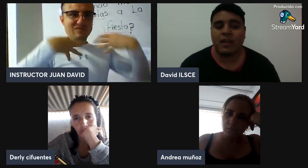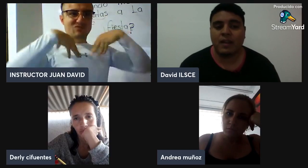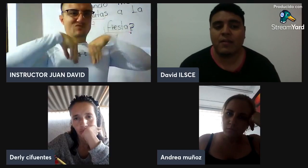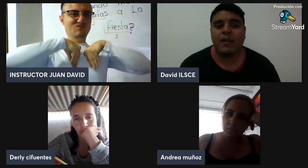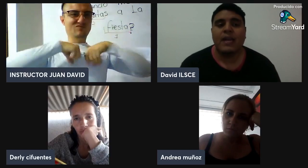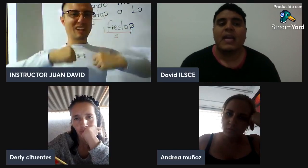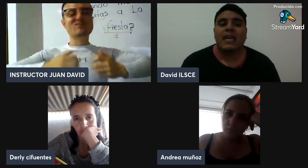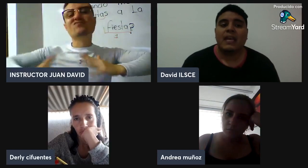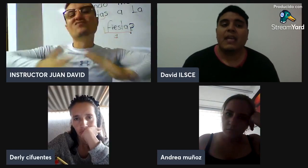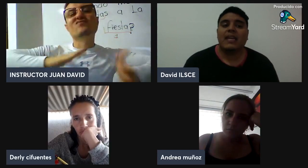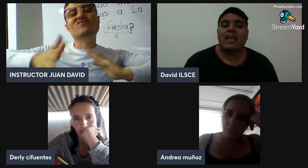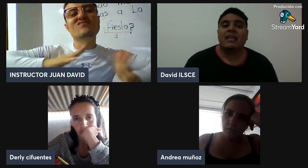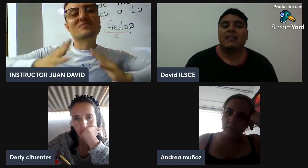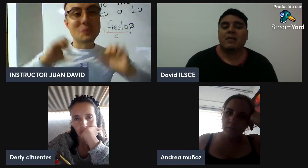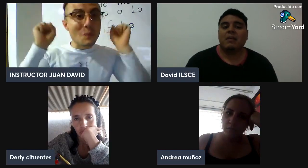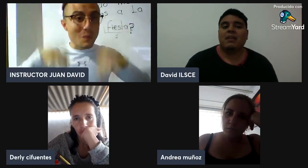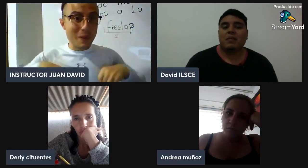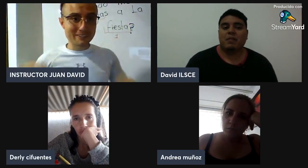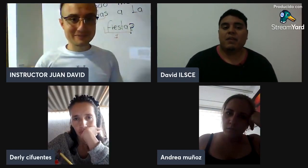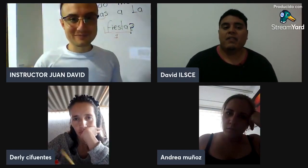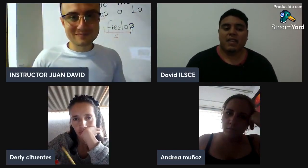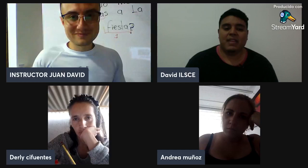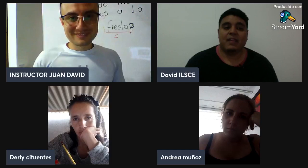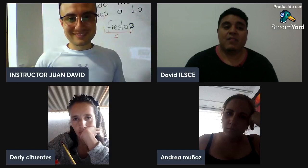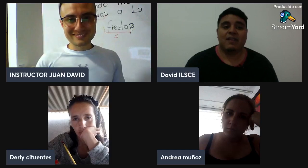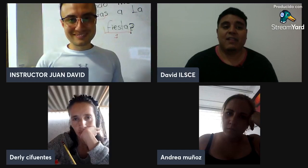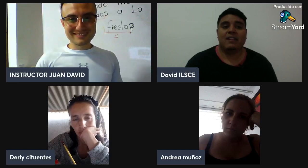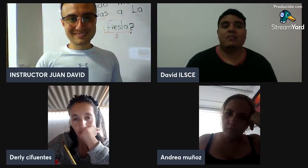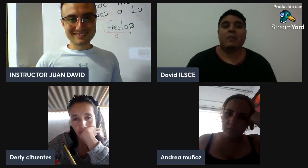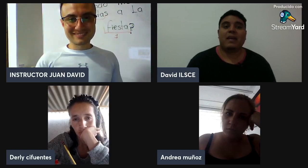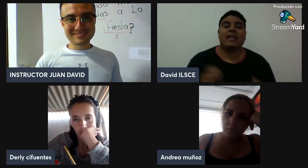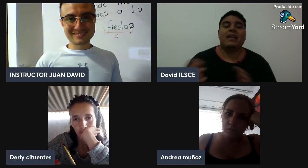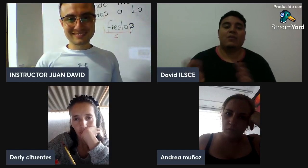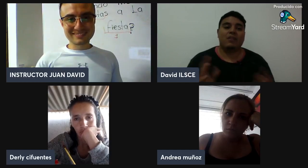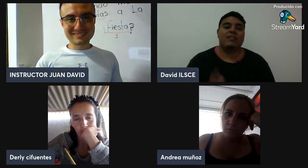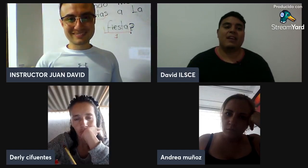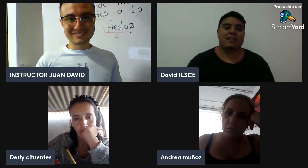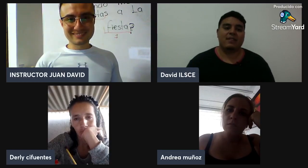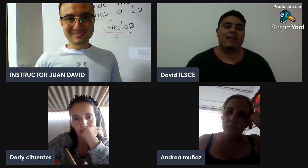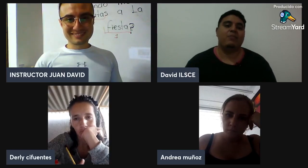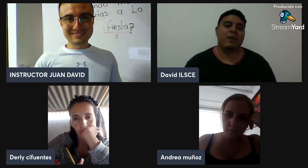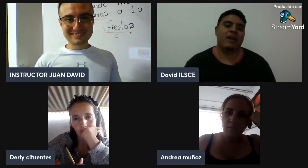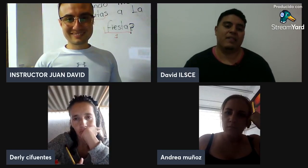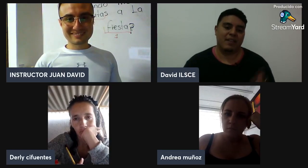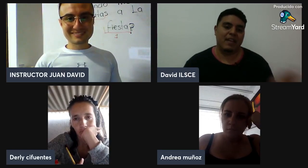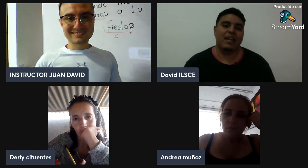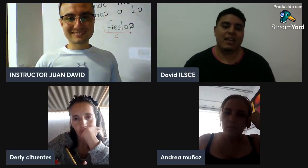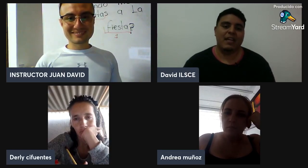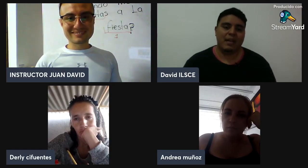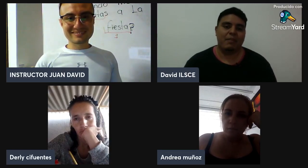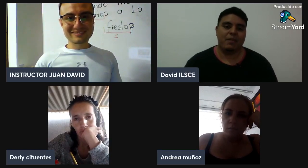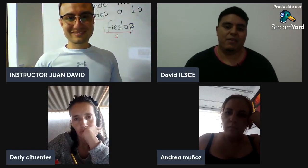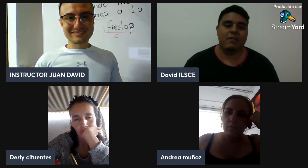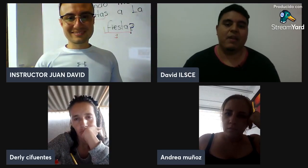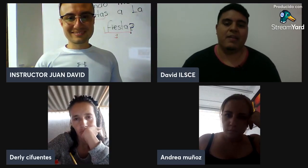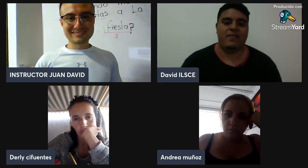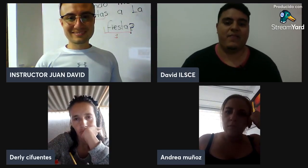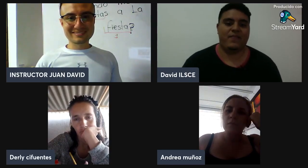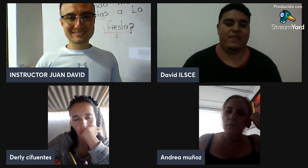y de aquí a diciembre también puedes seguir entrando a las clases para que en algunas actividades puedan hacerlo en vídeos llamadas